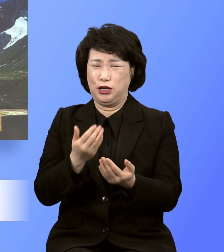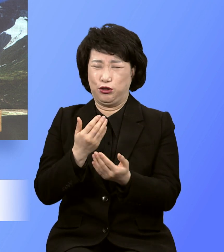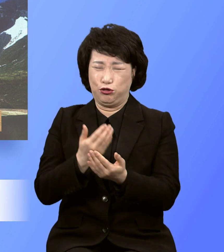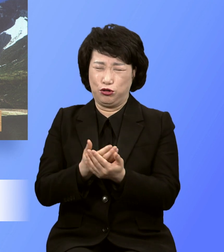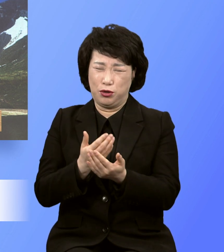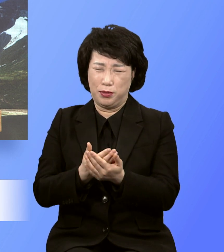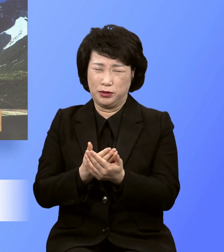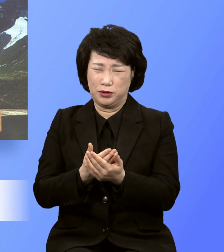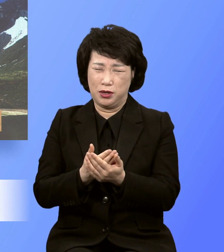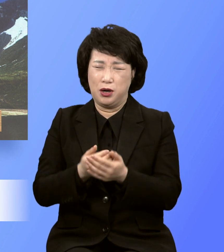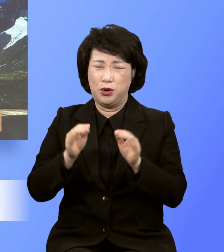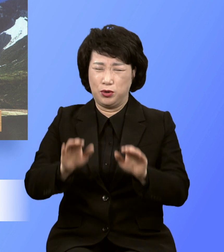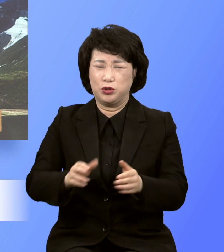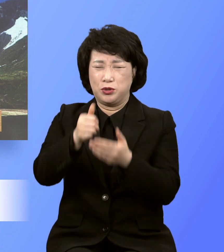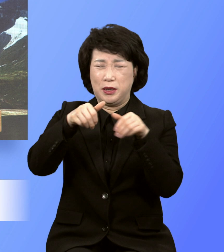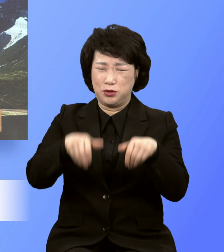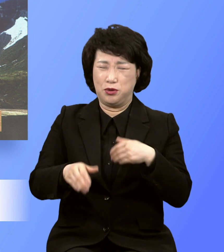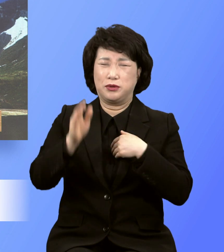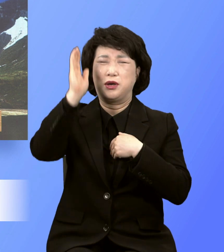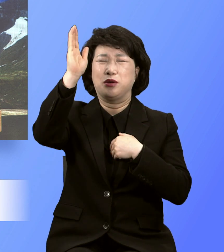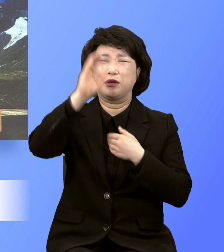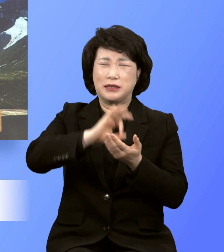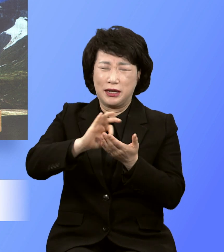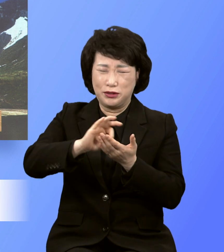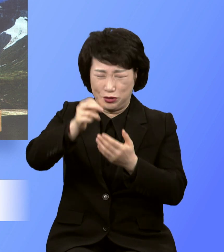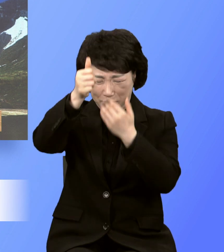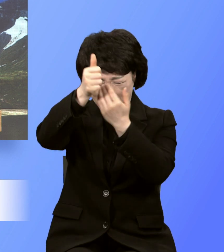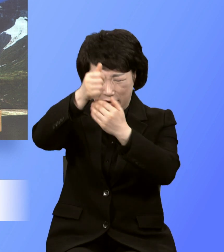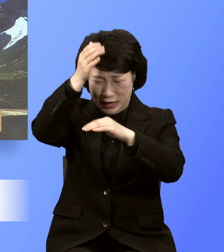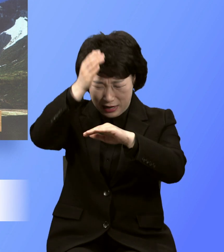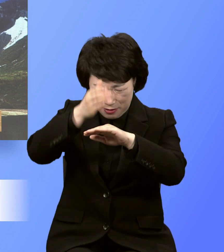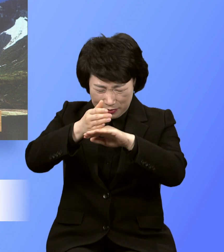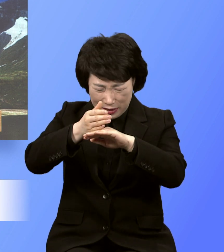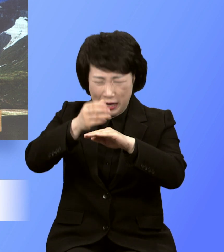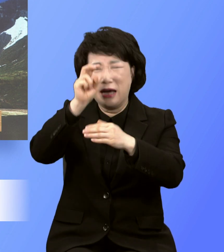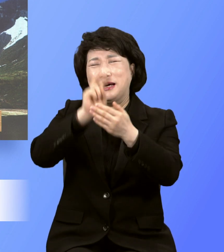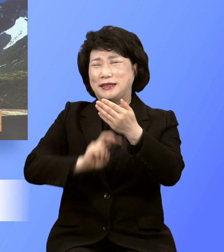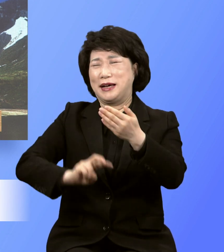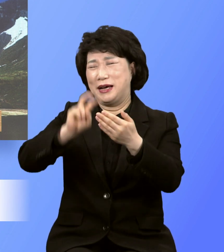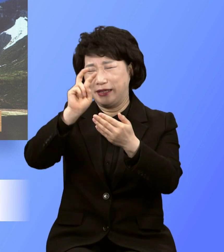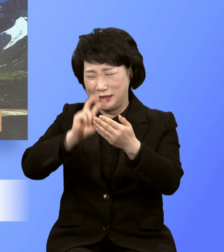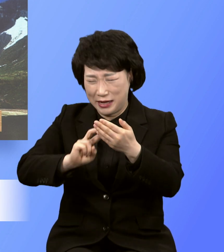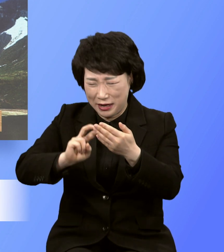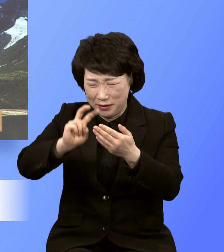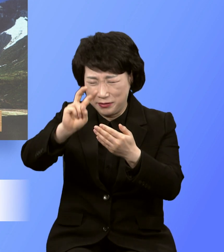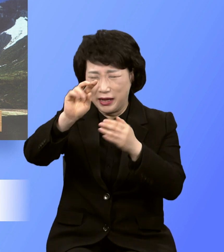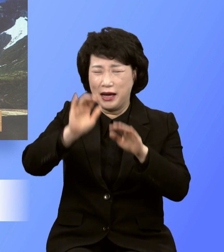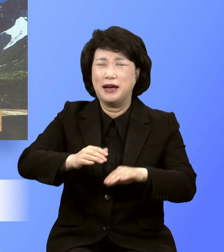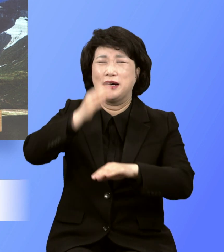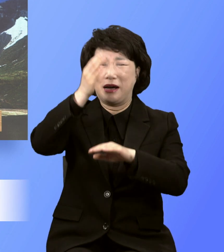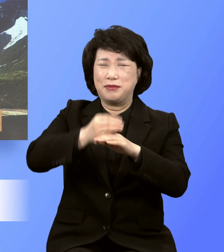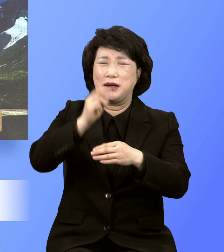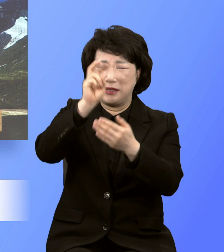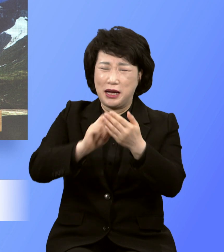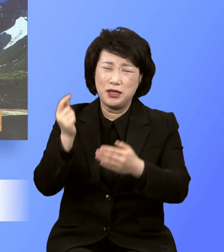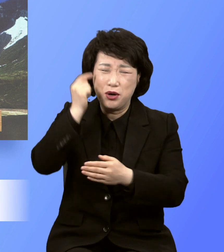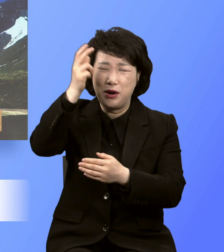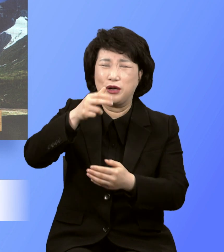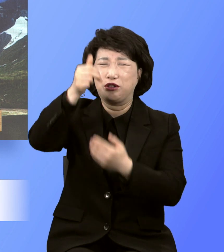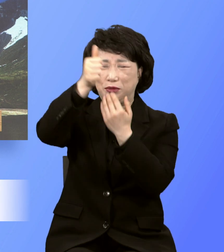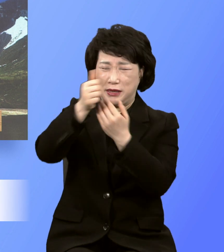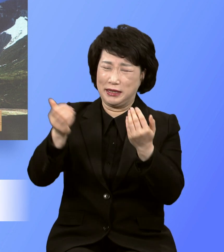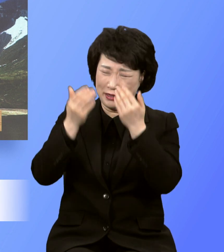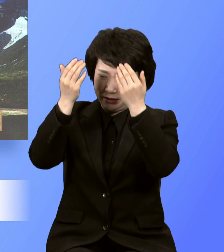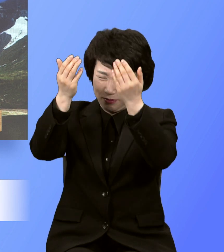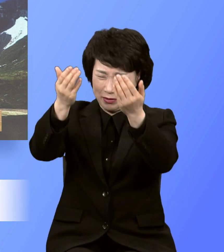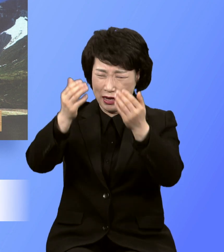일하시옵소서. 오늘 또 주의 종을 사용해 주신 주님을 찬양합니다. 감사와 찬양과 영광을 주께